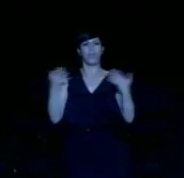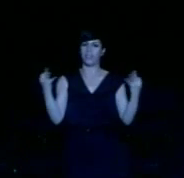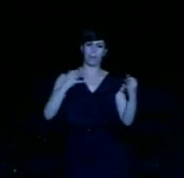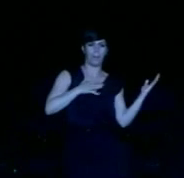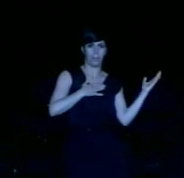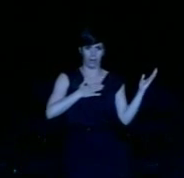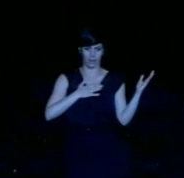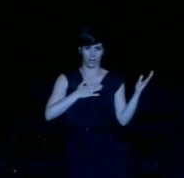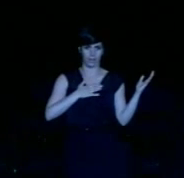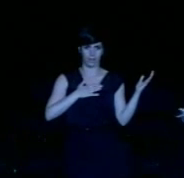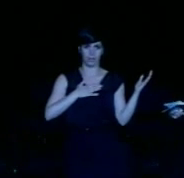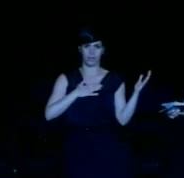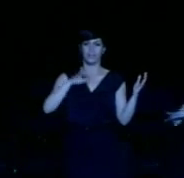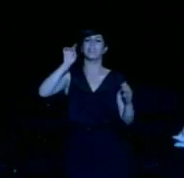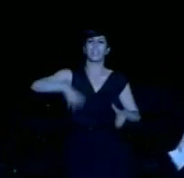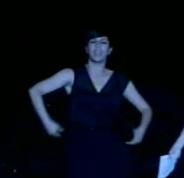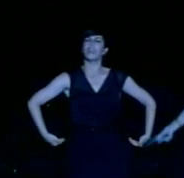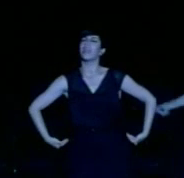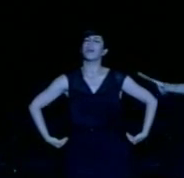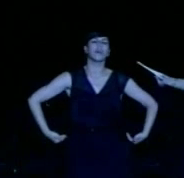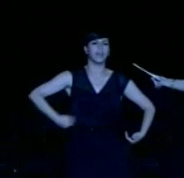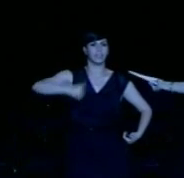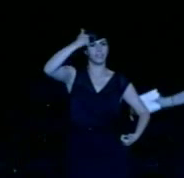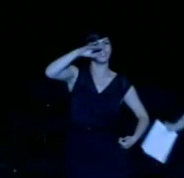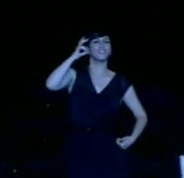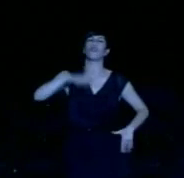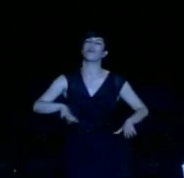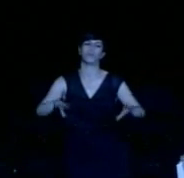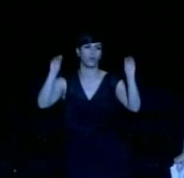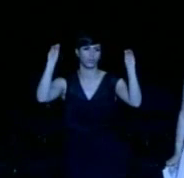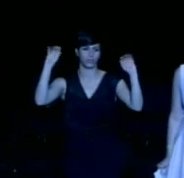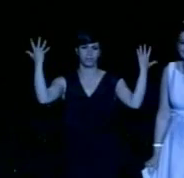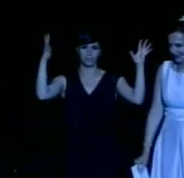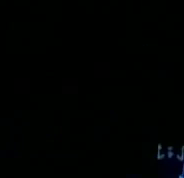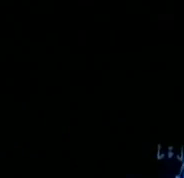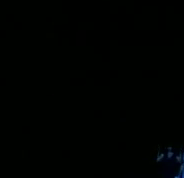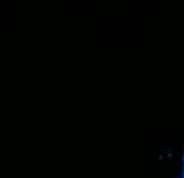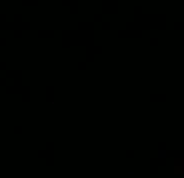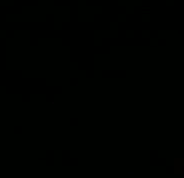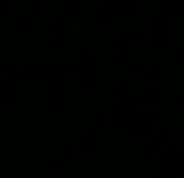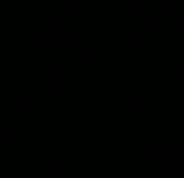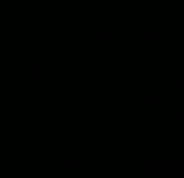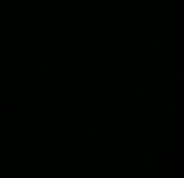nadie más. Tienen que ser los gigantillos de Burgos.